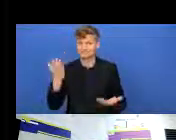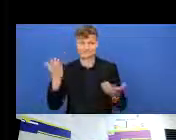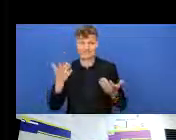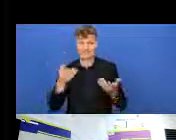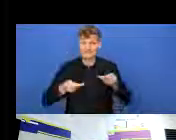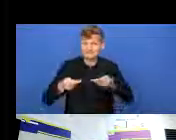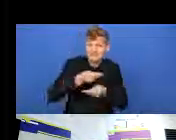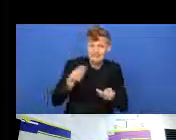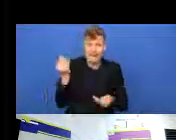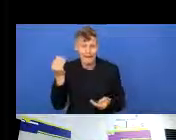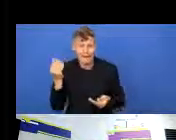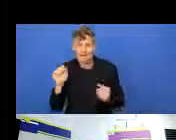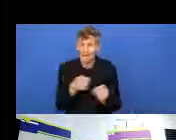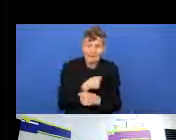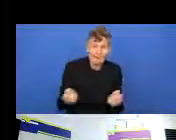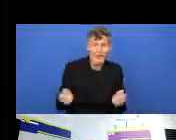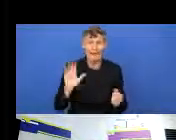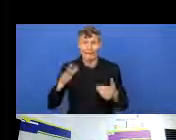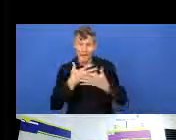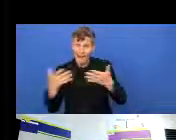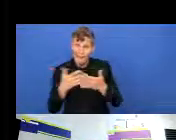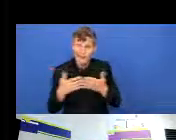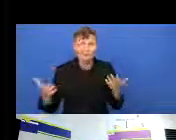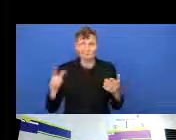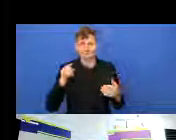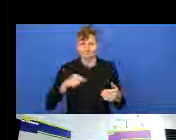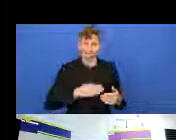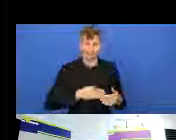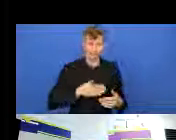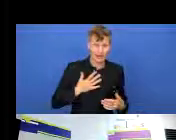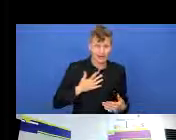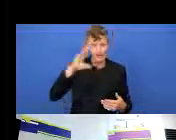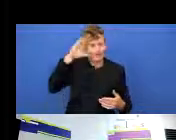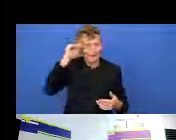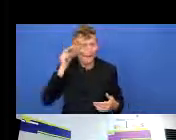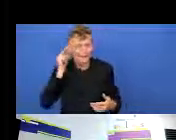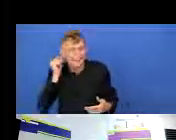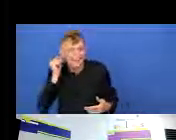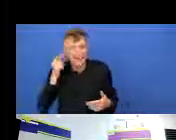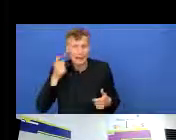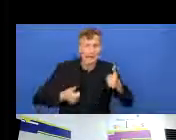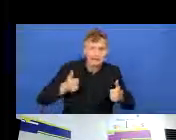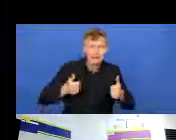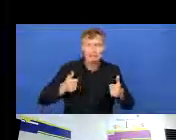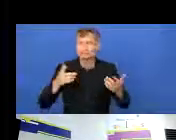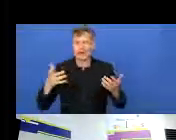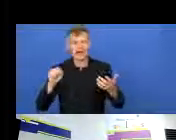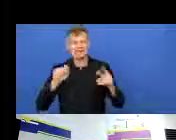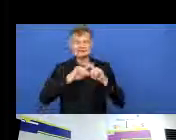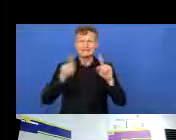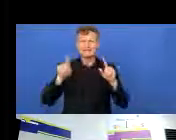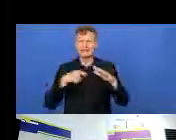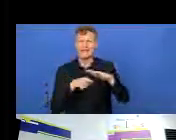de réfugié ou de déplacé, ou d'un contexte de crise humanitaire. De plus, les effets de la pandémie ont